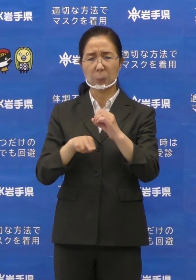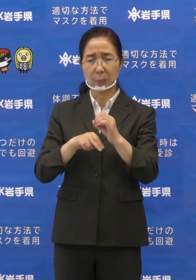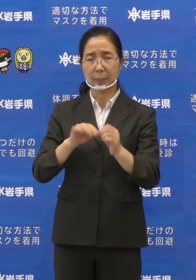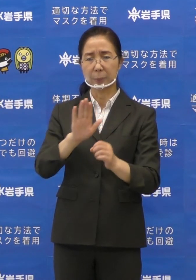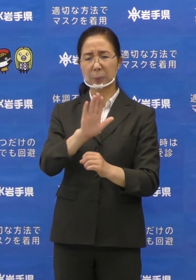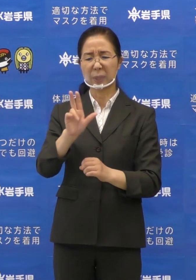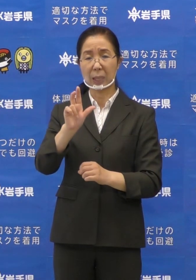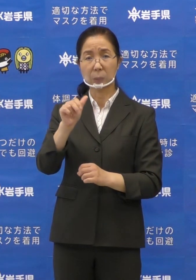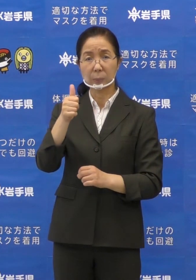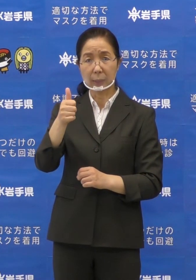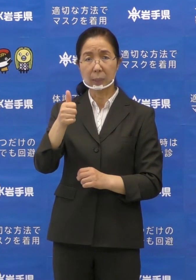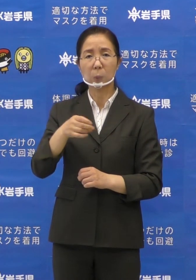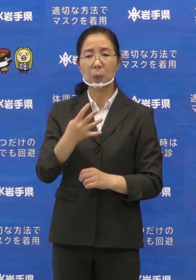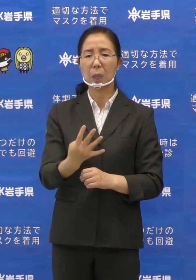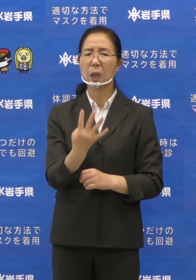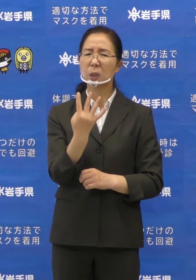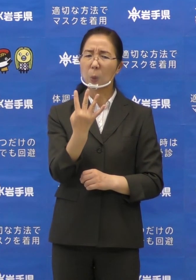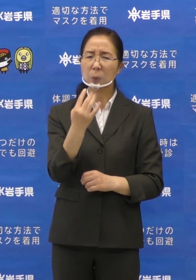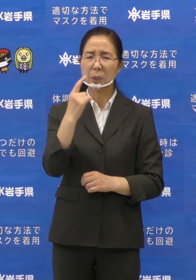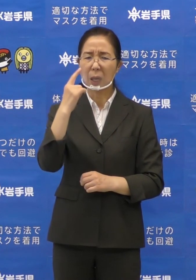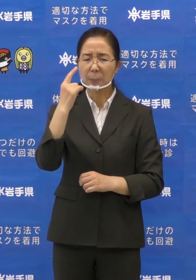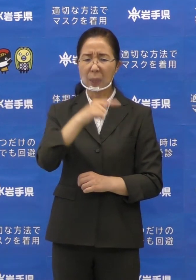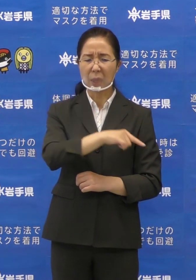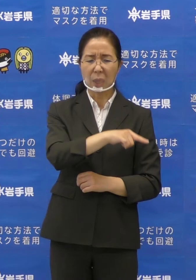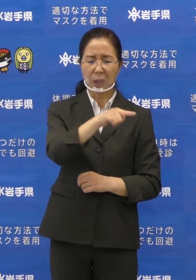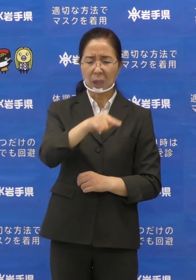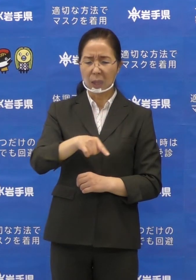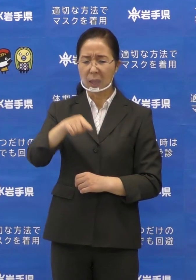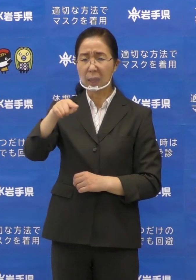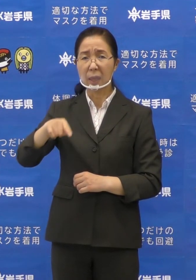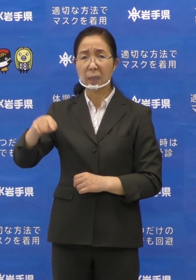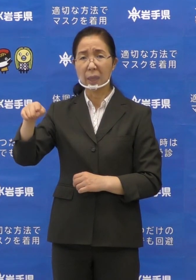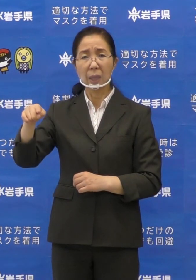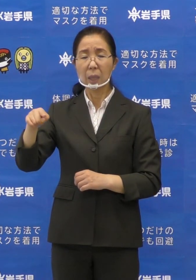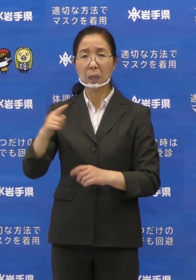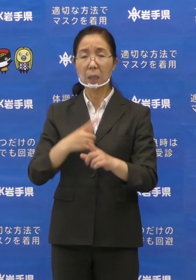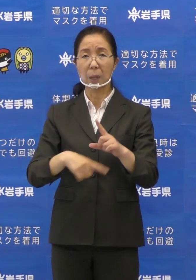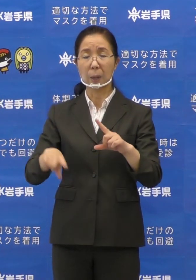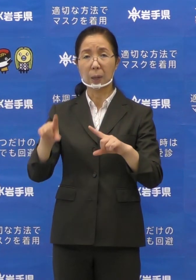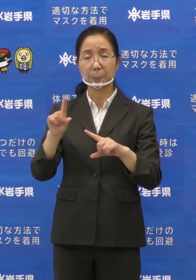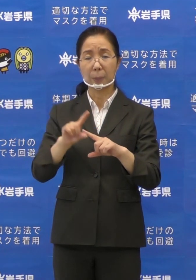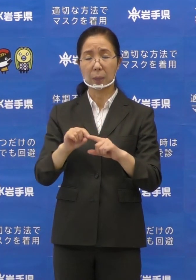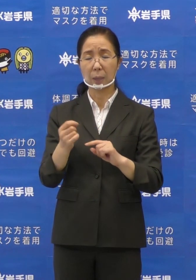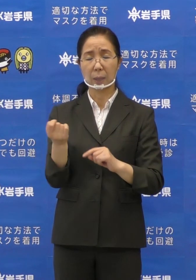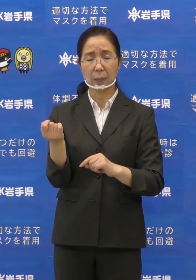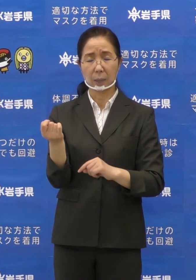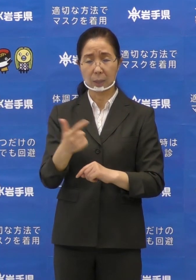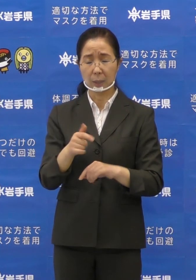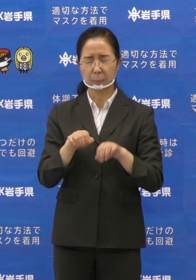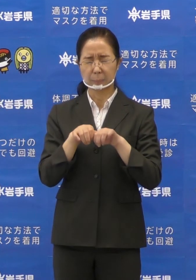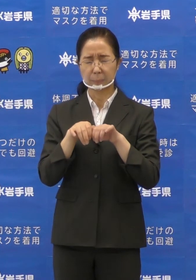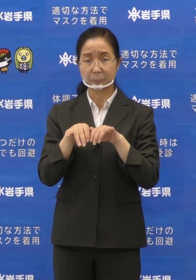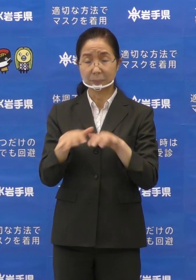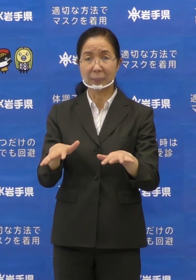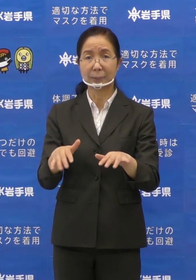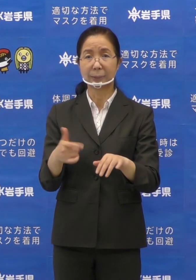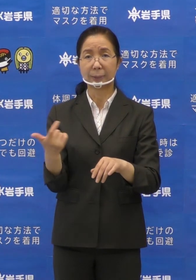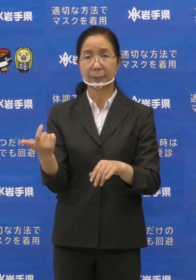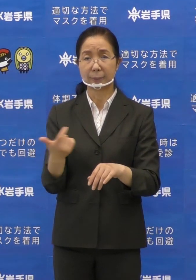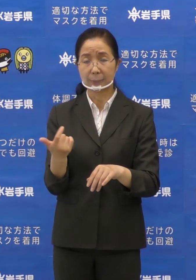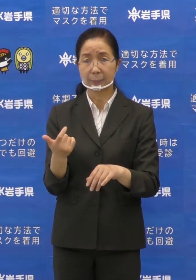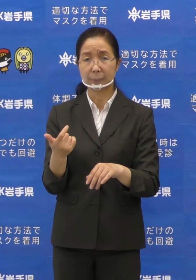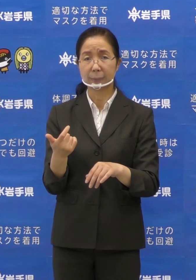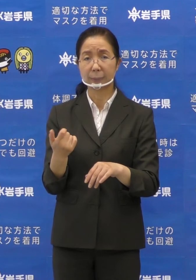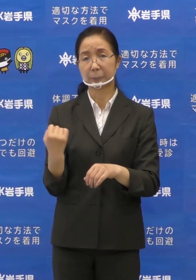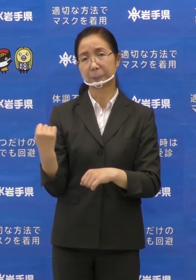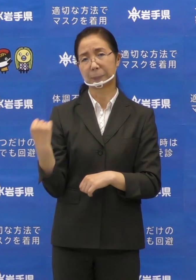そうですね、第4波までとはもう決定的に違う、桁違いの感染爆発、感染